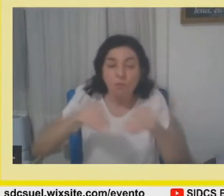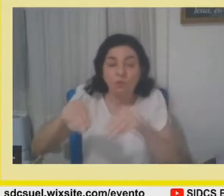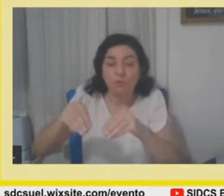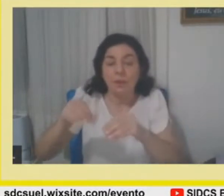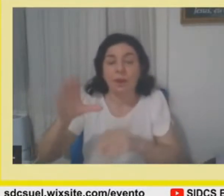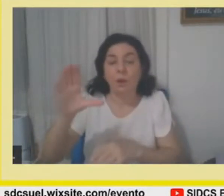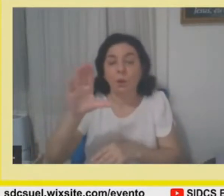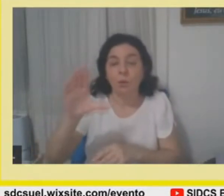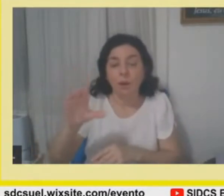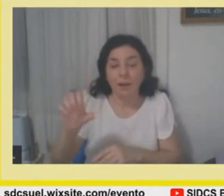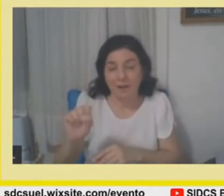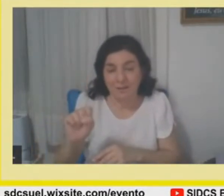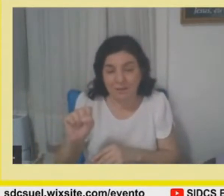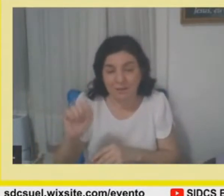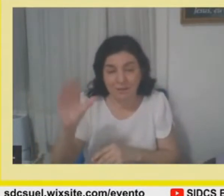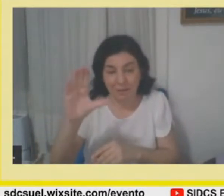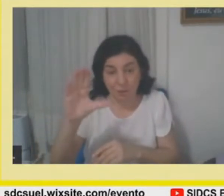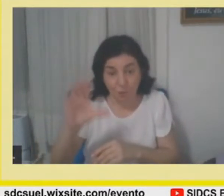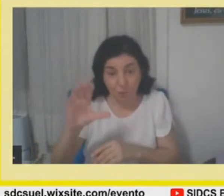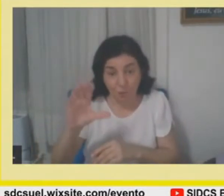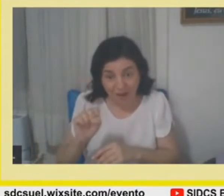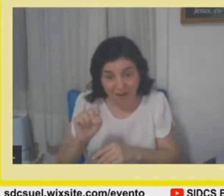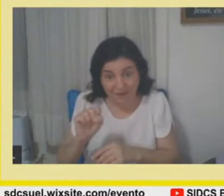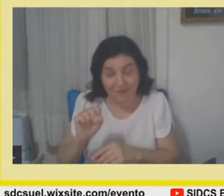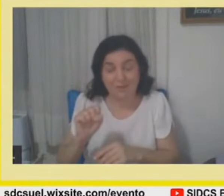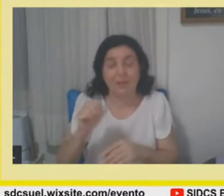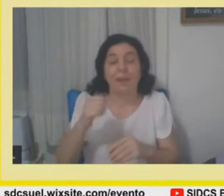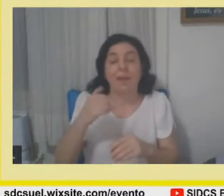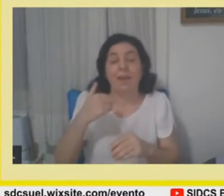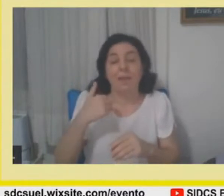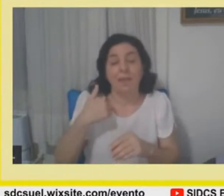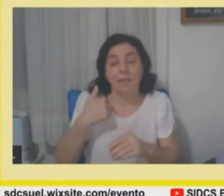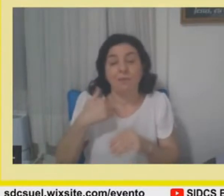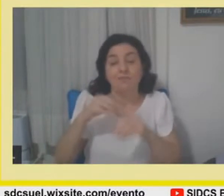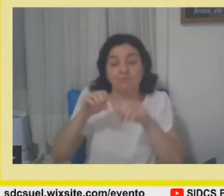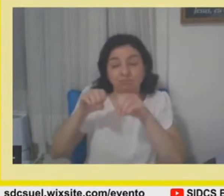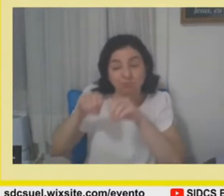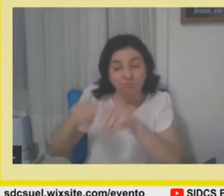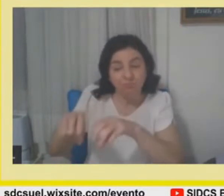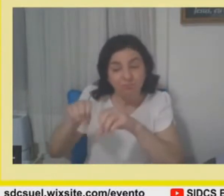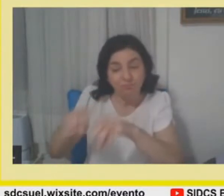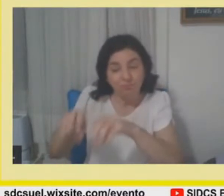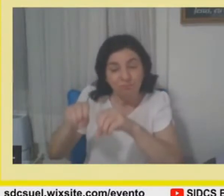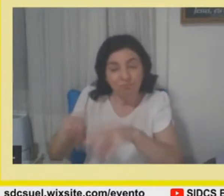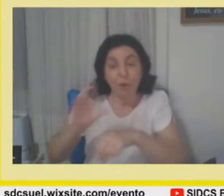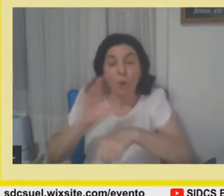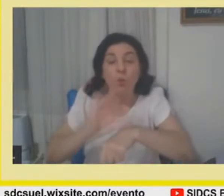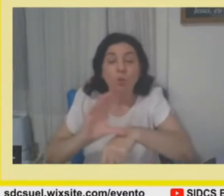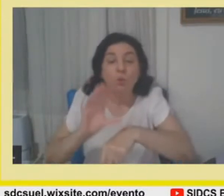lei, nada, foi tudo um processo. Aí eu mudei para trabalhar no CAS.